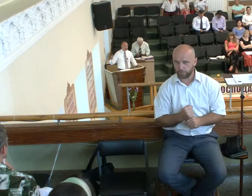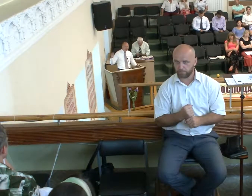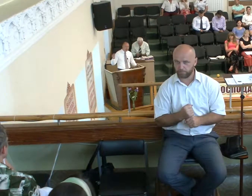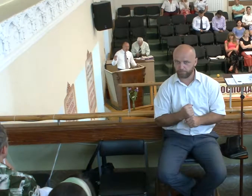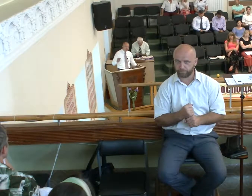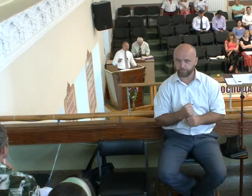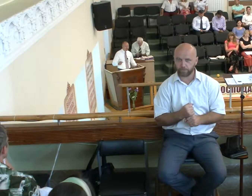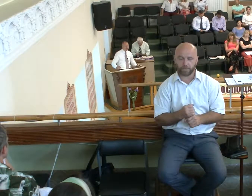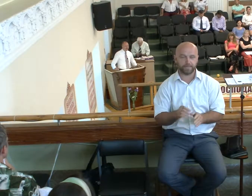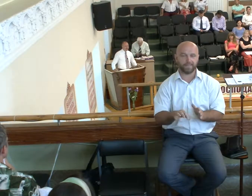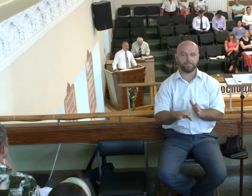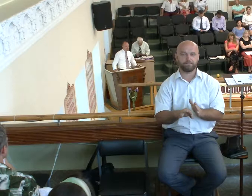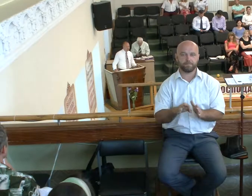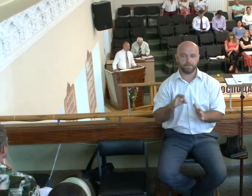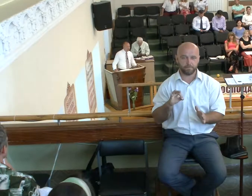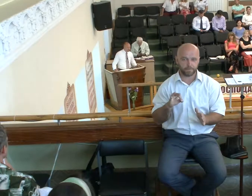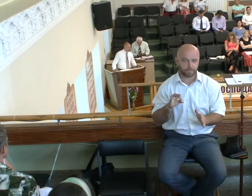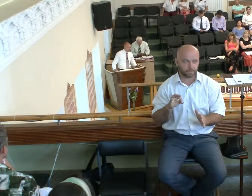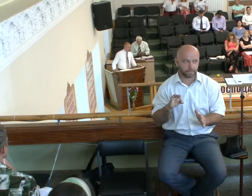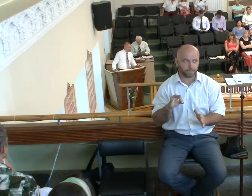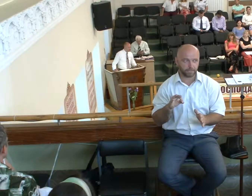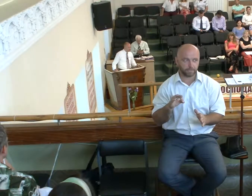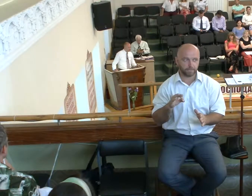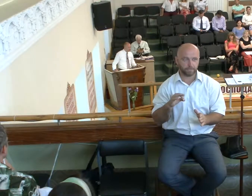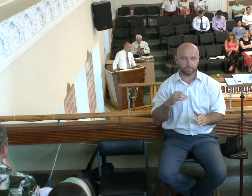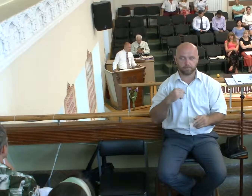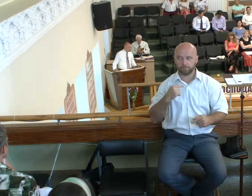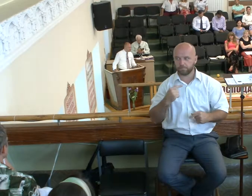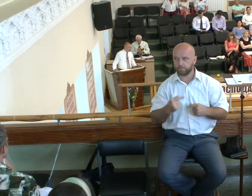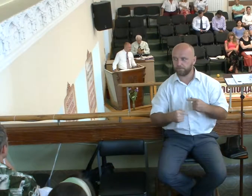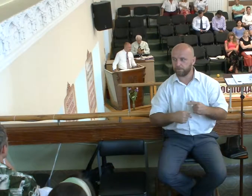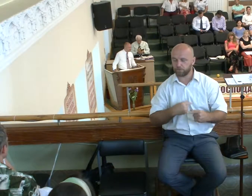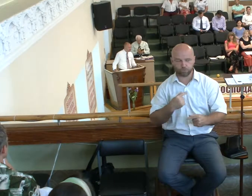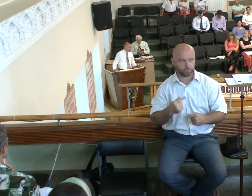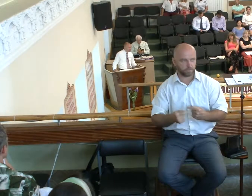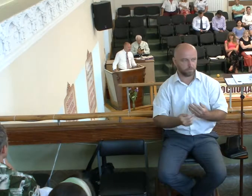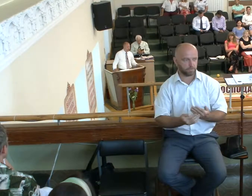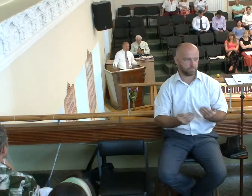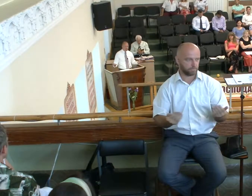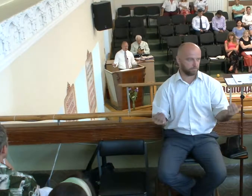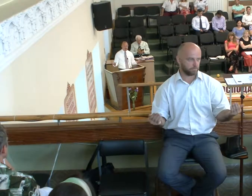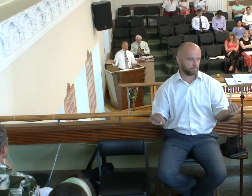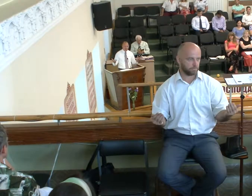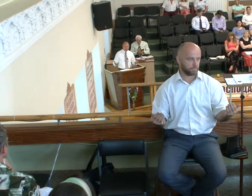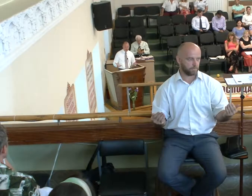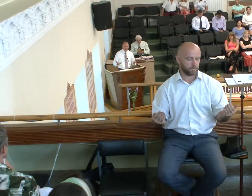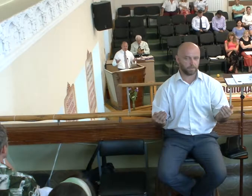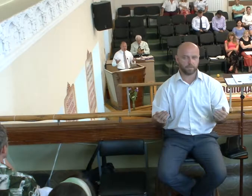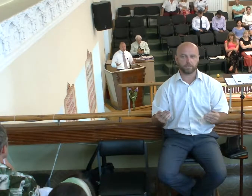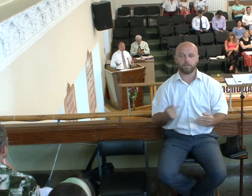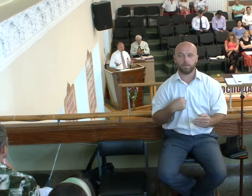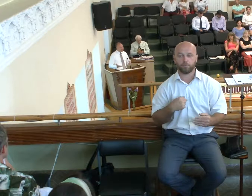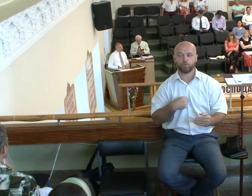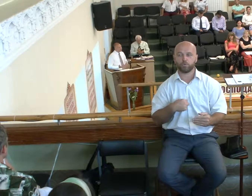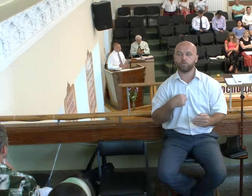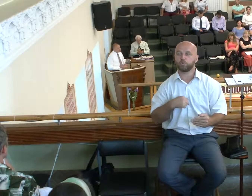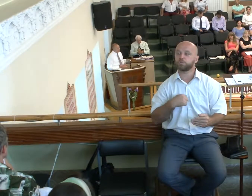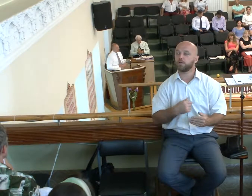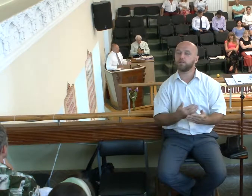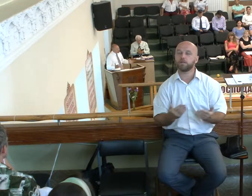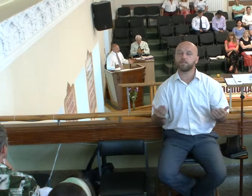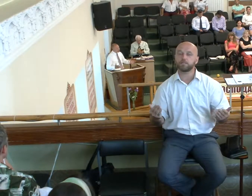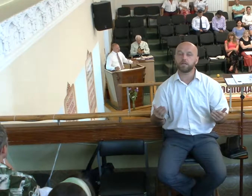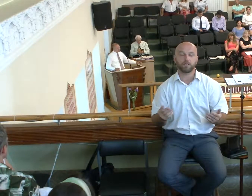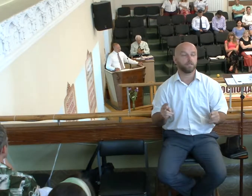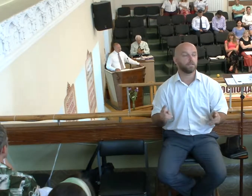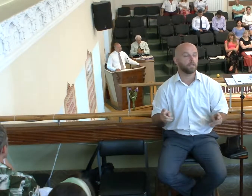влияние. Это выбор, где мы вечность будем проводить на самом деле. где бессмертная душа будет проводить вечность,